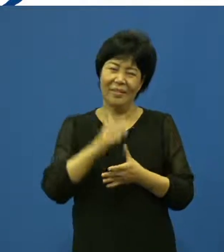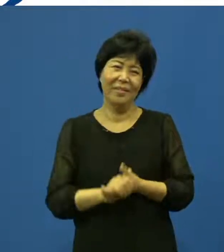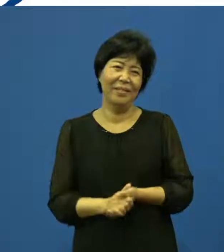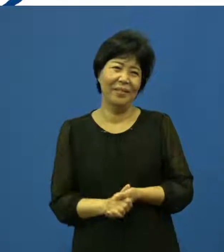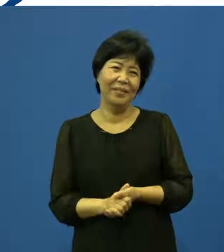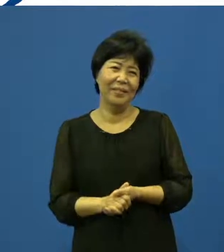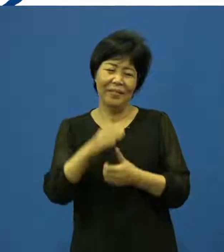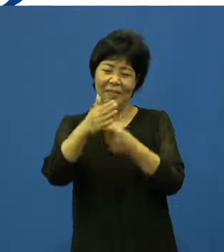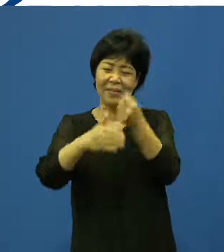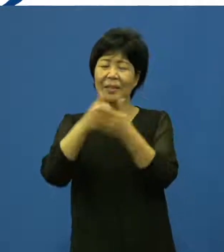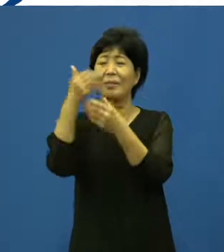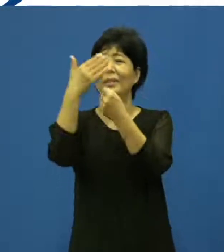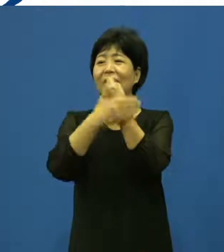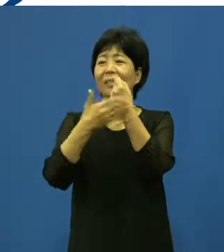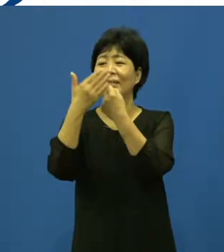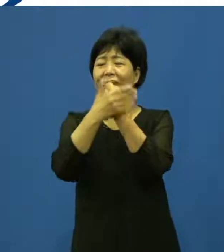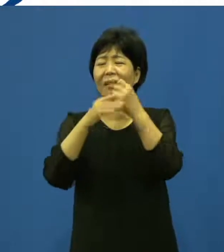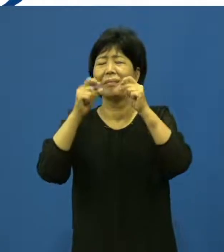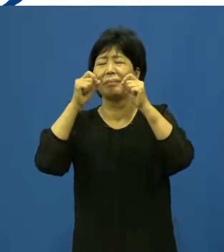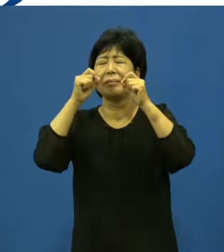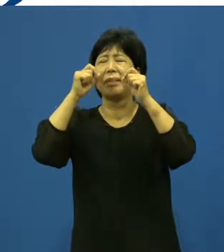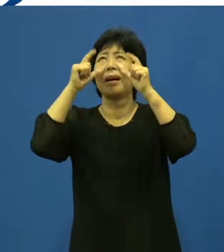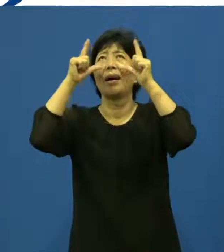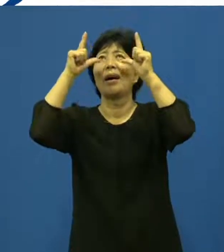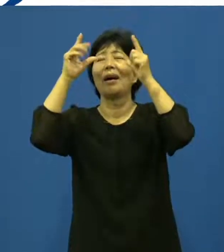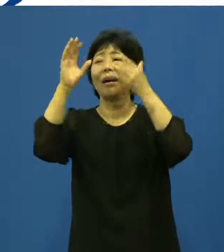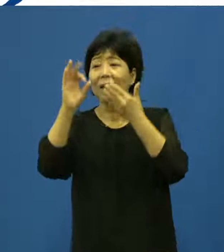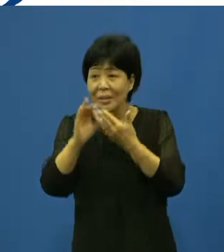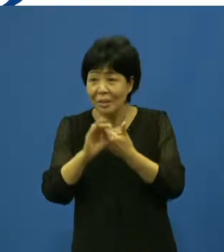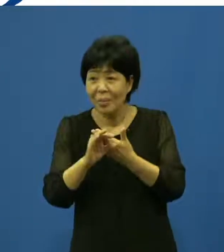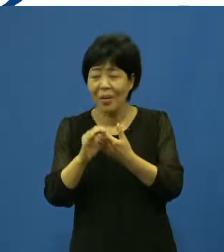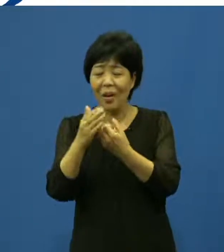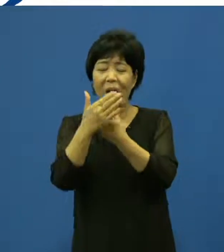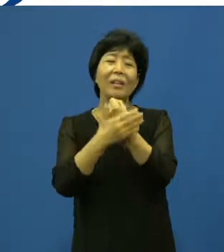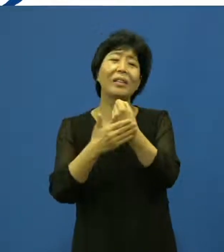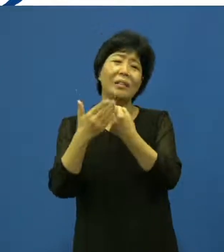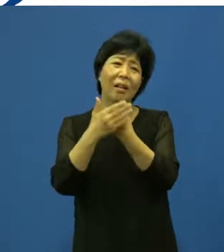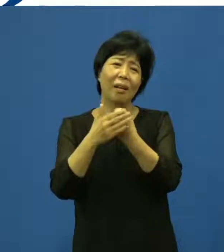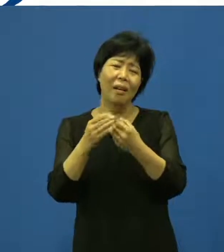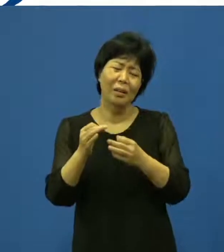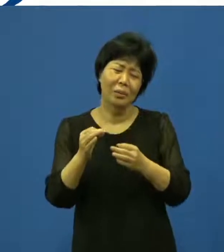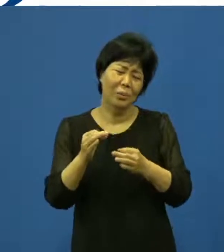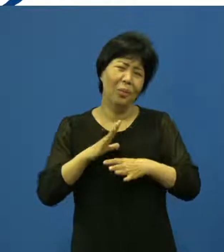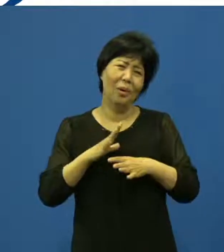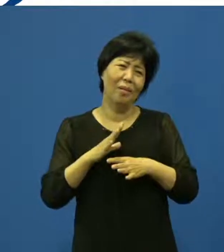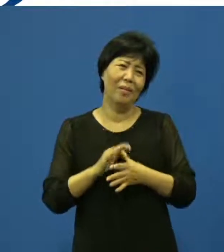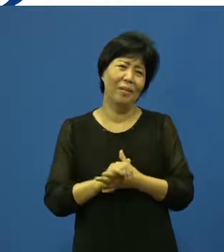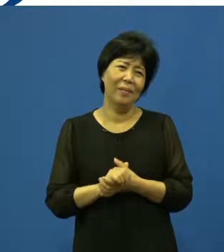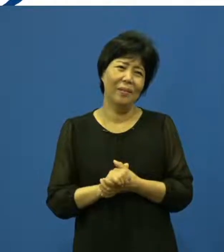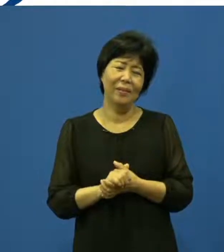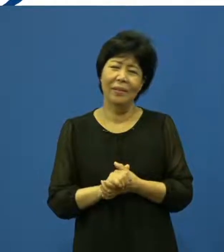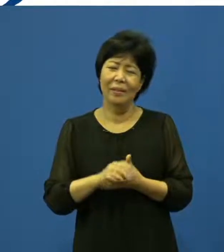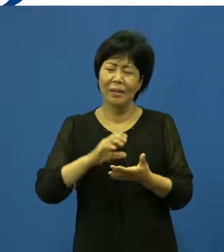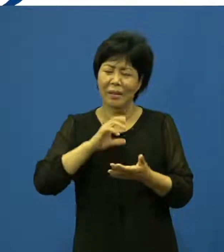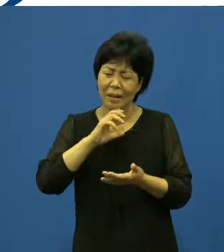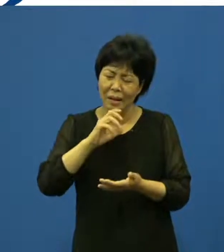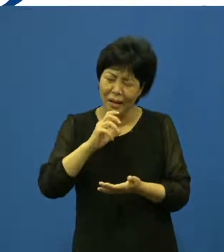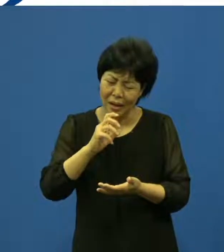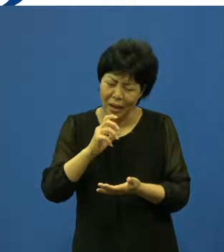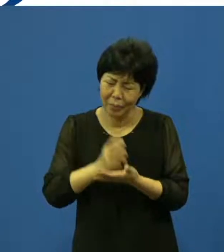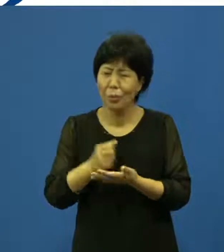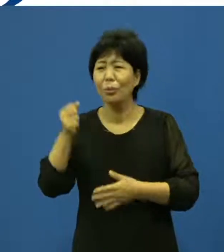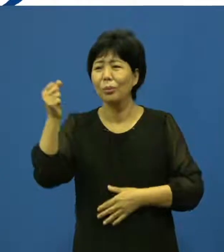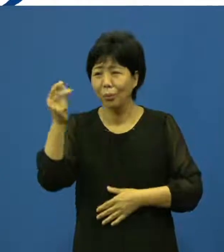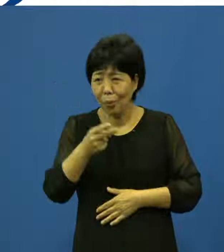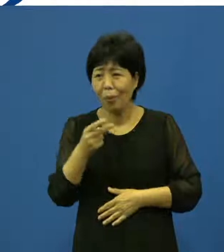여러분, 하나님의 은혜에 눈을 뜨면 그 은혜가 너무 놀라워서 감동할 뿐만 아니라